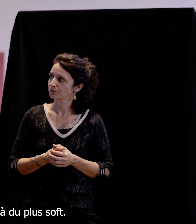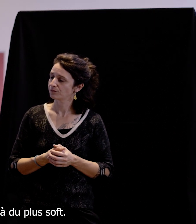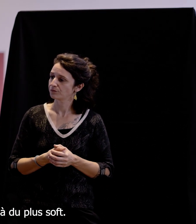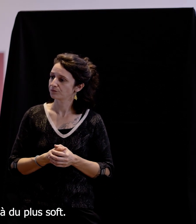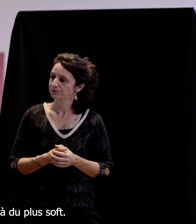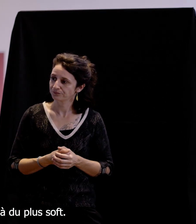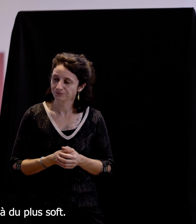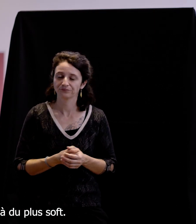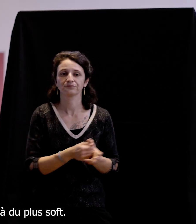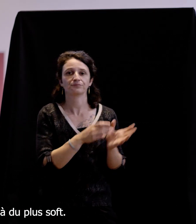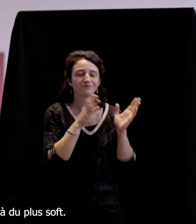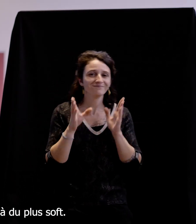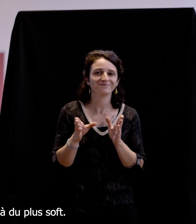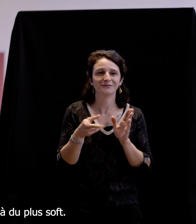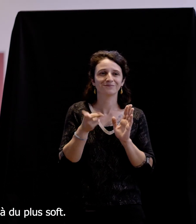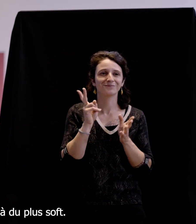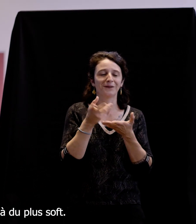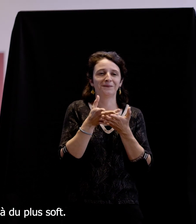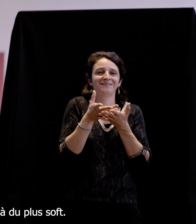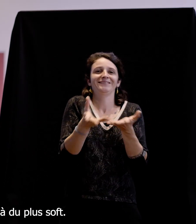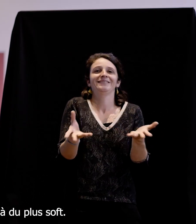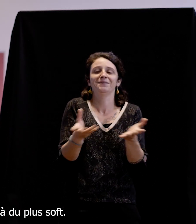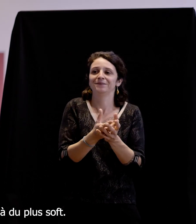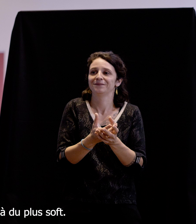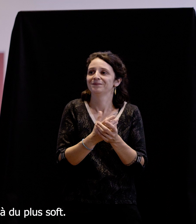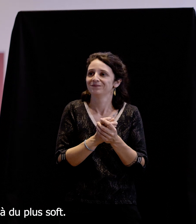Alors, pour repasser à du plus soft,